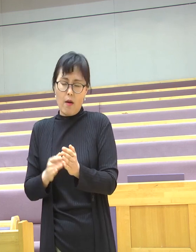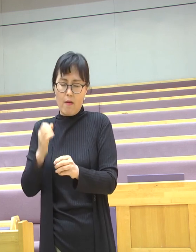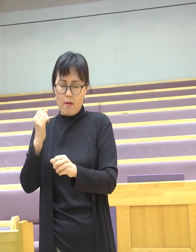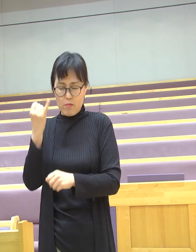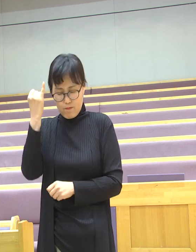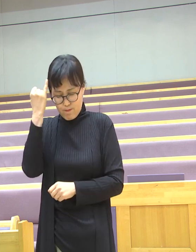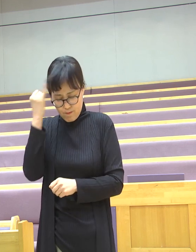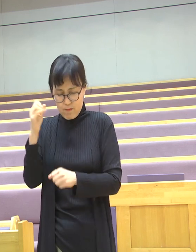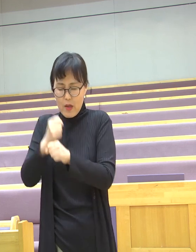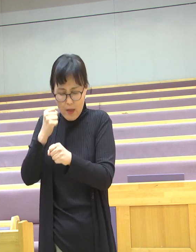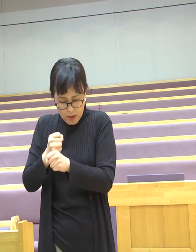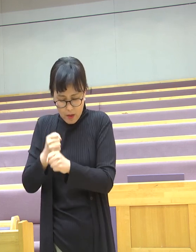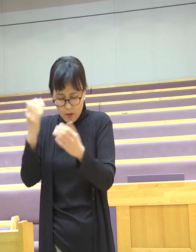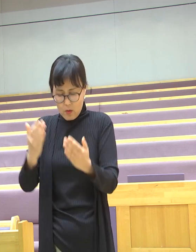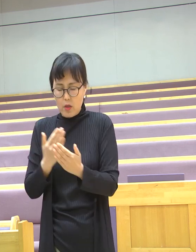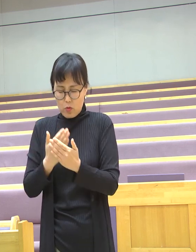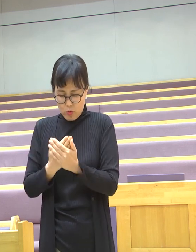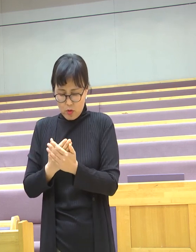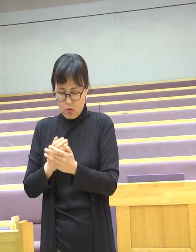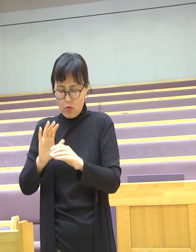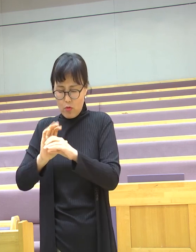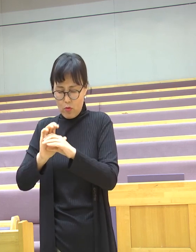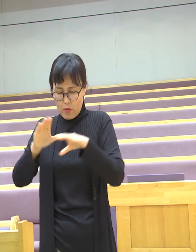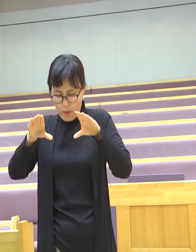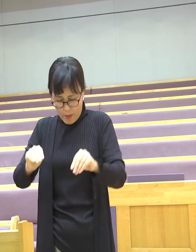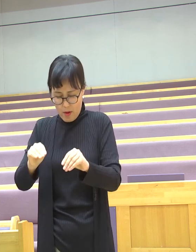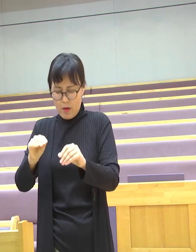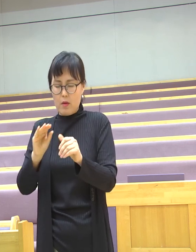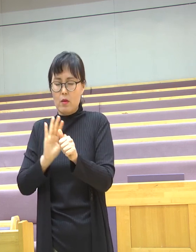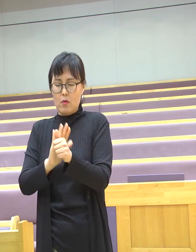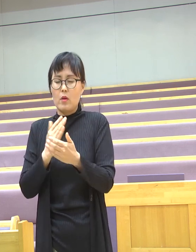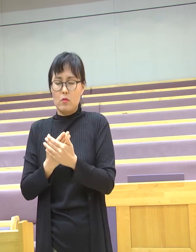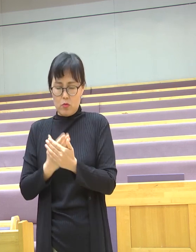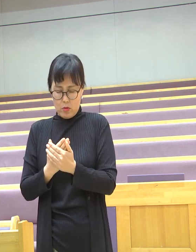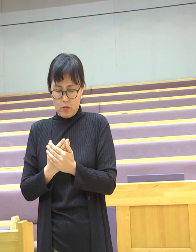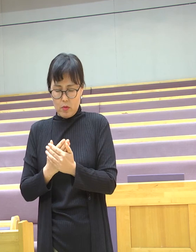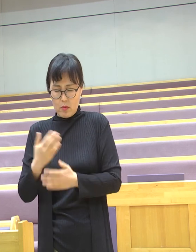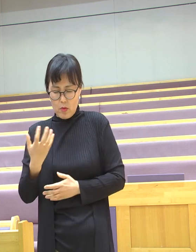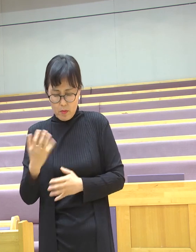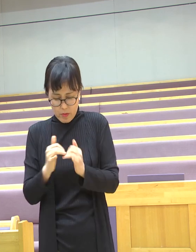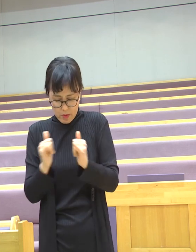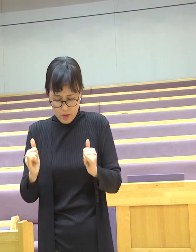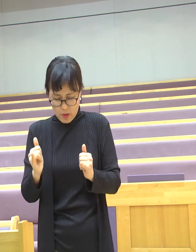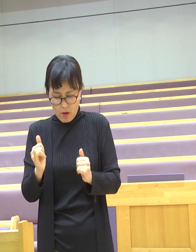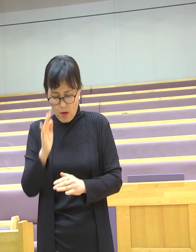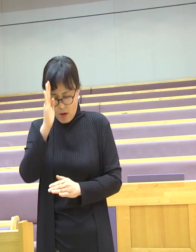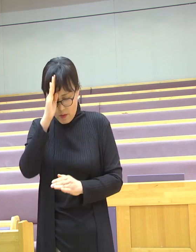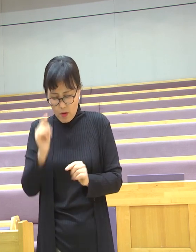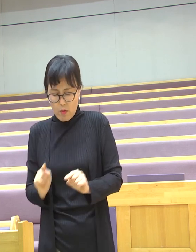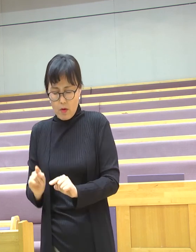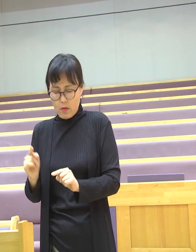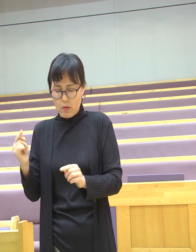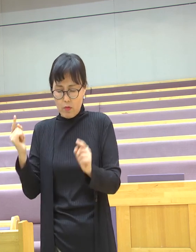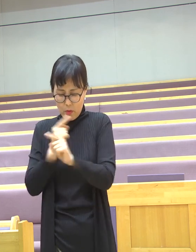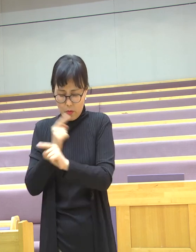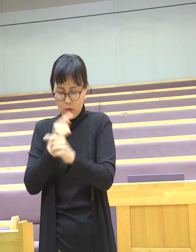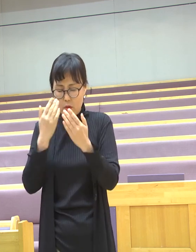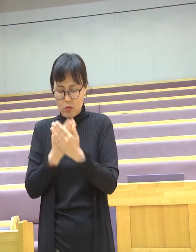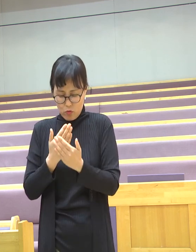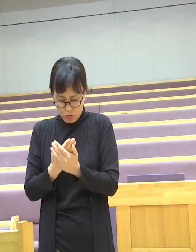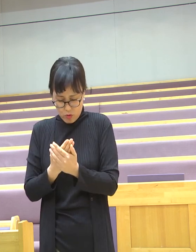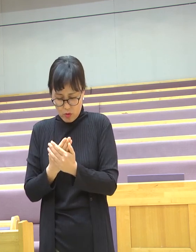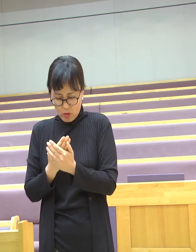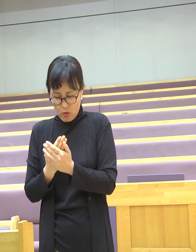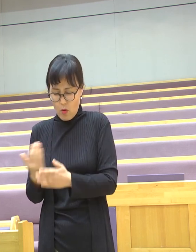하시고 코로나가 물러나게 하옵소서. 고통 중에 있는 환자들을 회복시켜 주시고 무너진 경제와